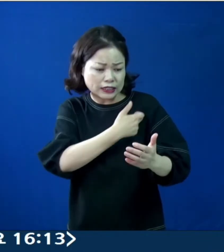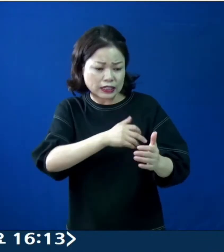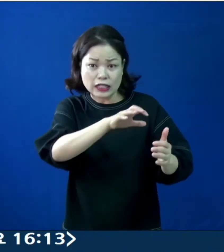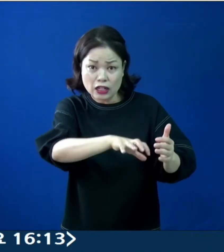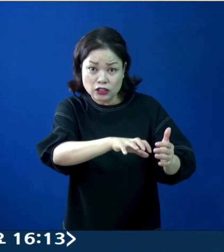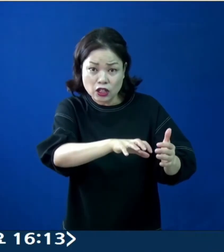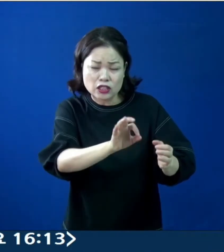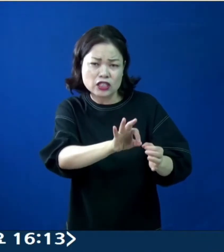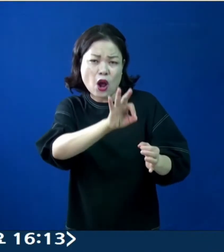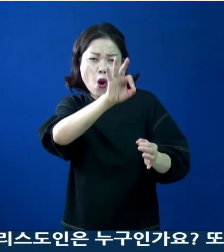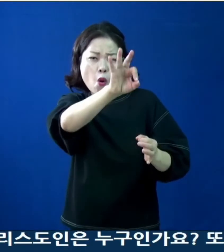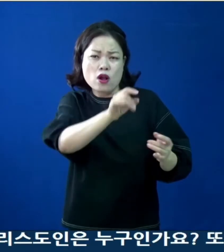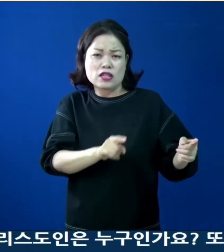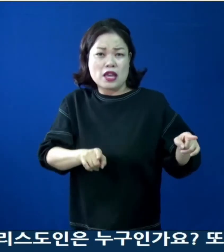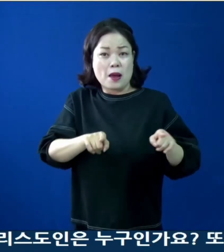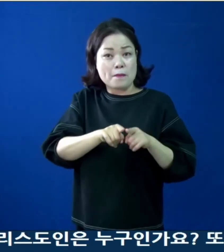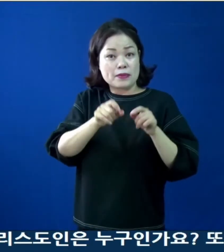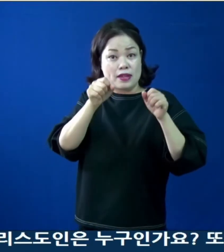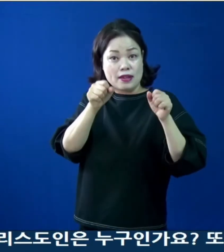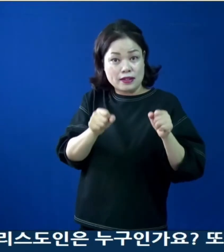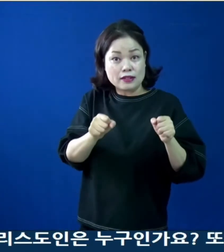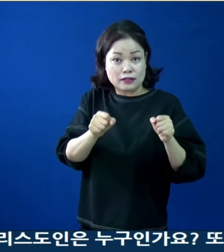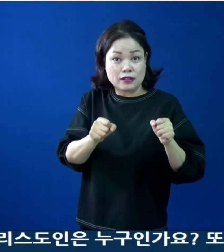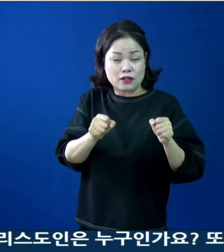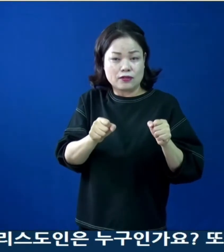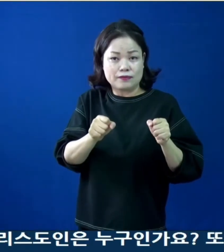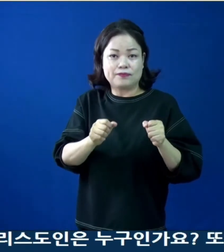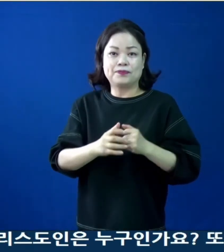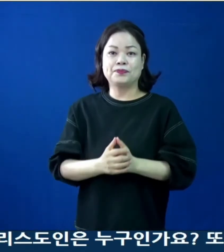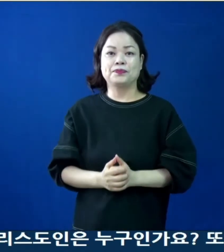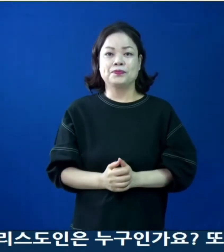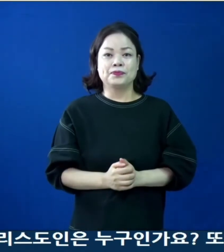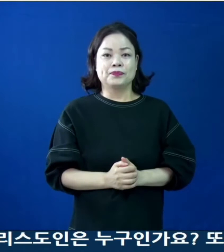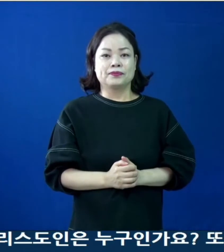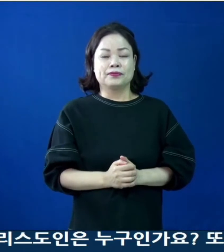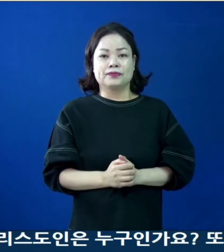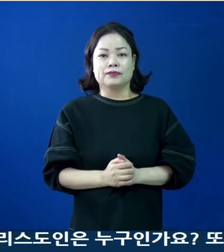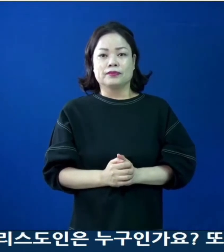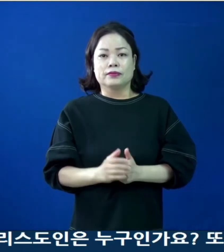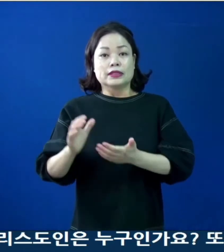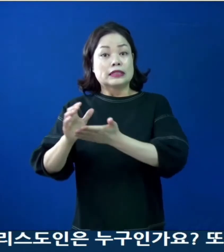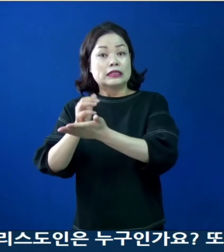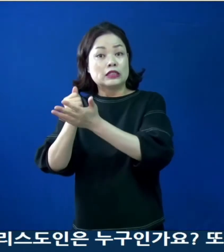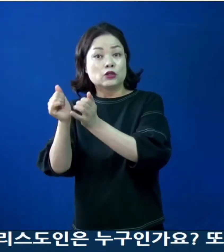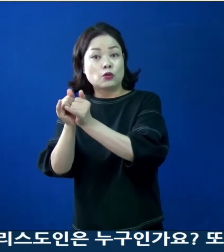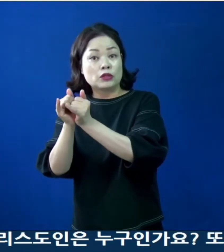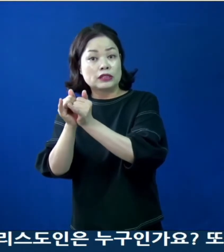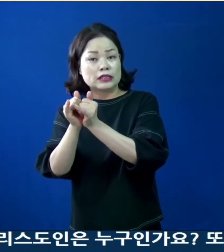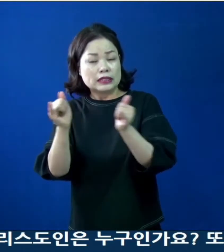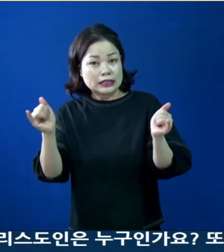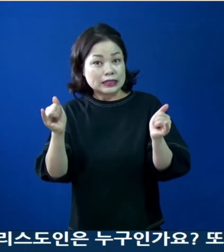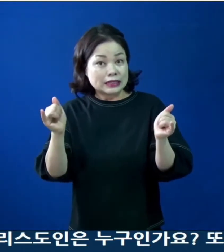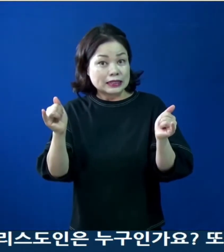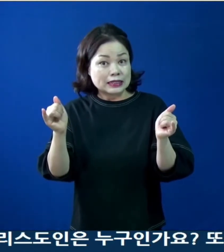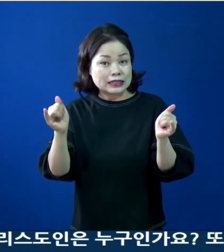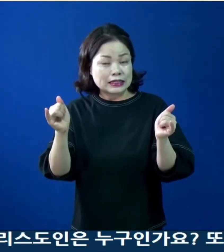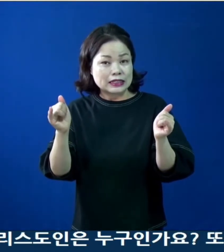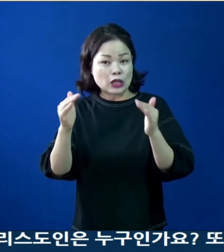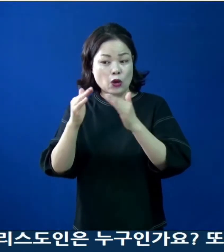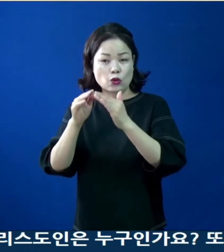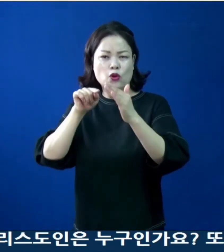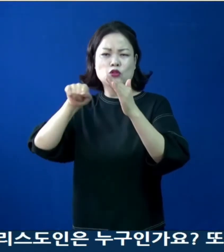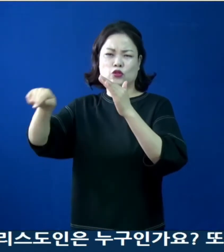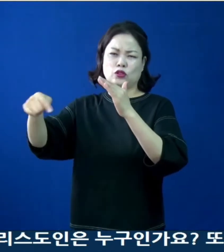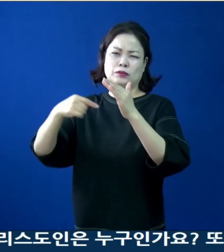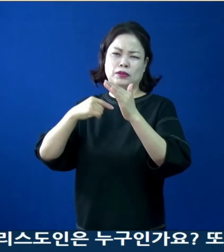두셔서 영원히 그것과 함께 하시겠다고 설명하고 있습니다. 그리스도인은 교회를 출입하는